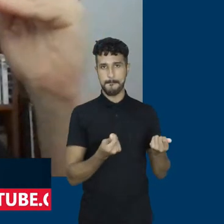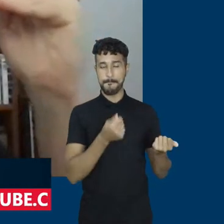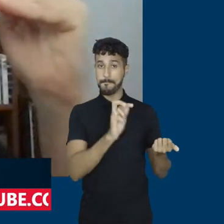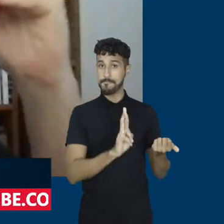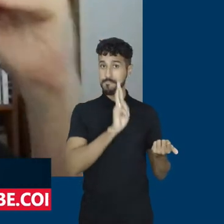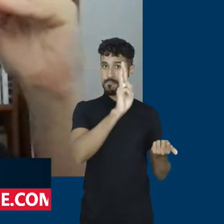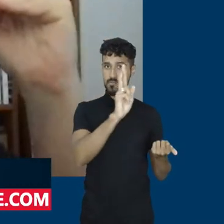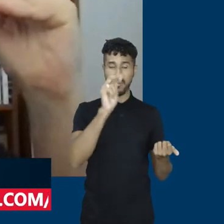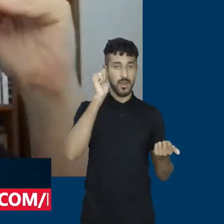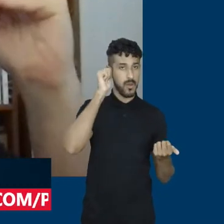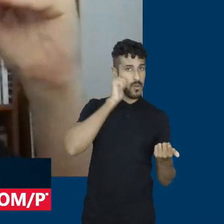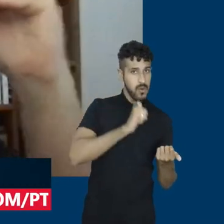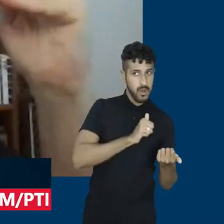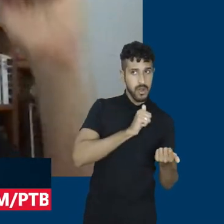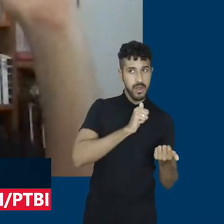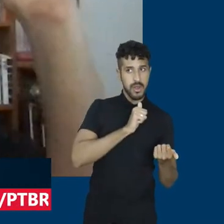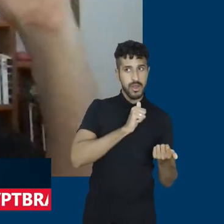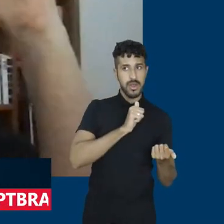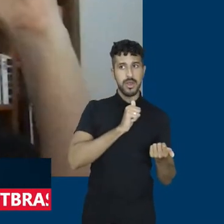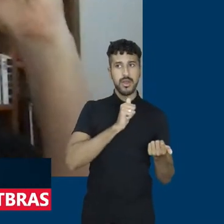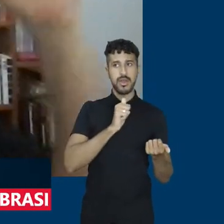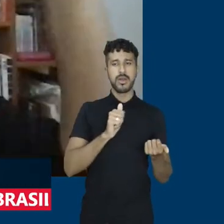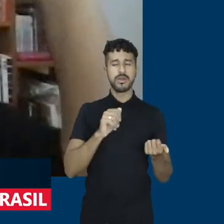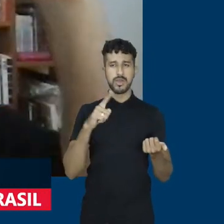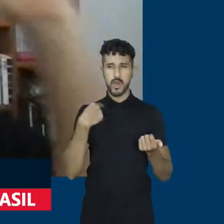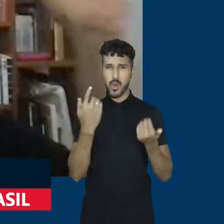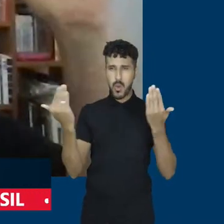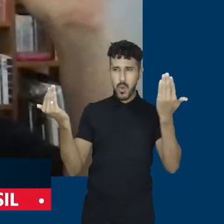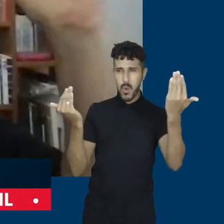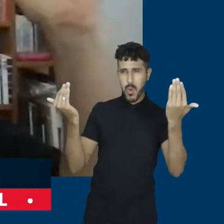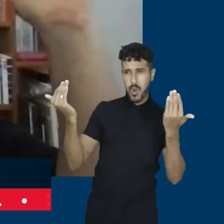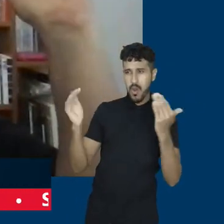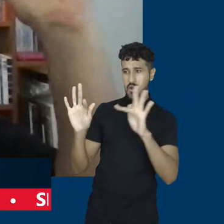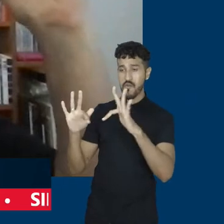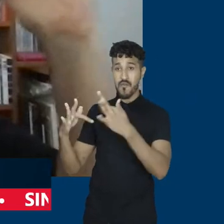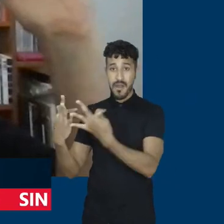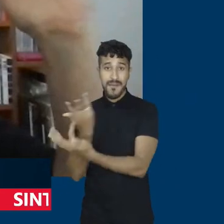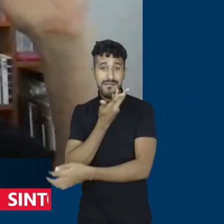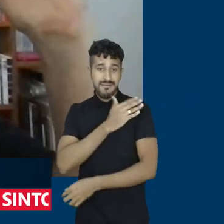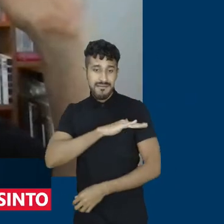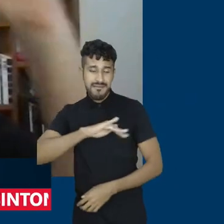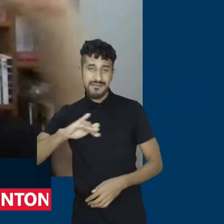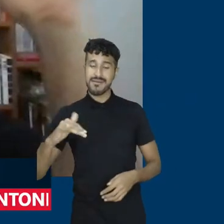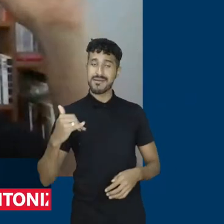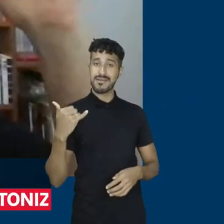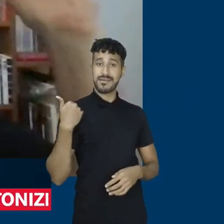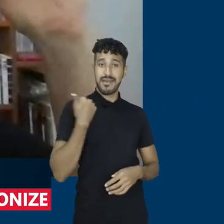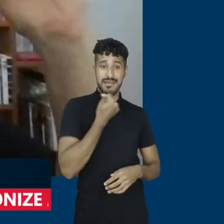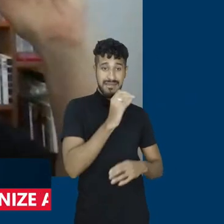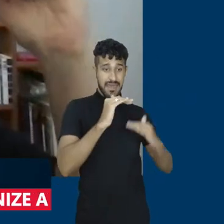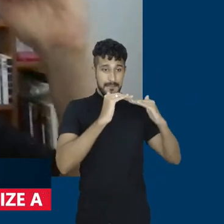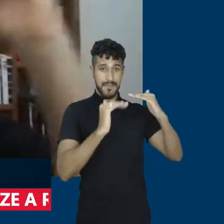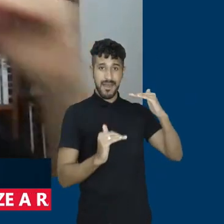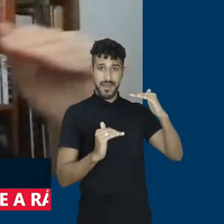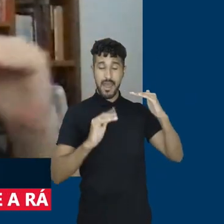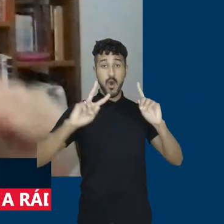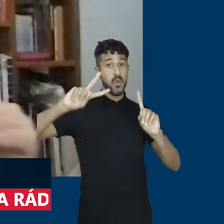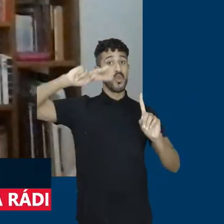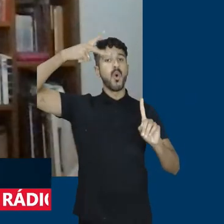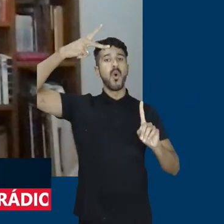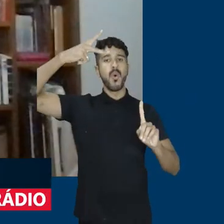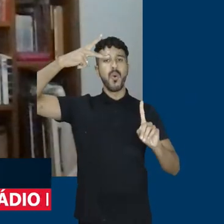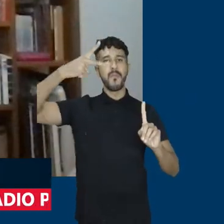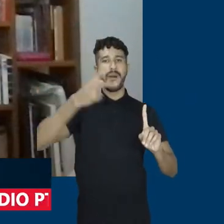chefiadas por mulheres negras, né, quando a gente compara com famílias que têm crianças com menos de 10 anos de idade, é o dobro das demais. Então,